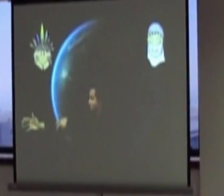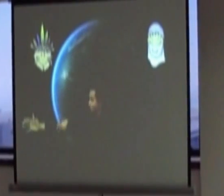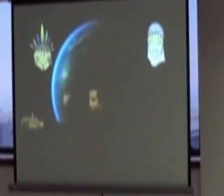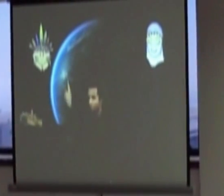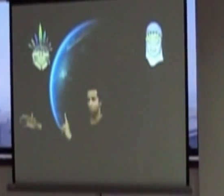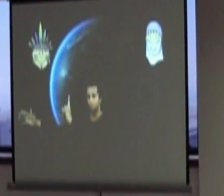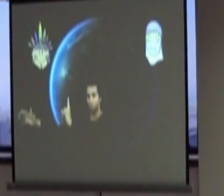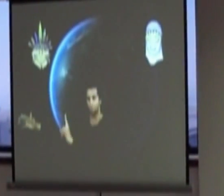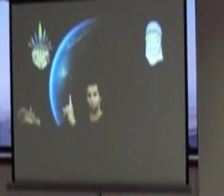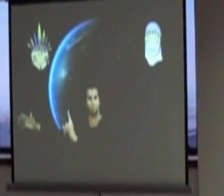como